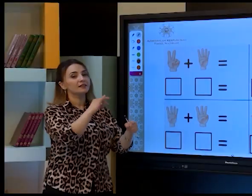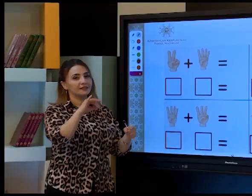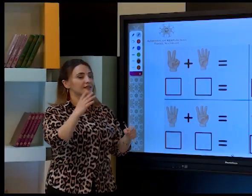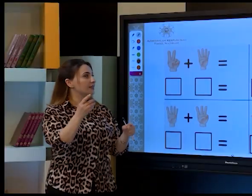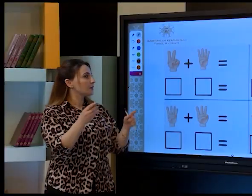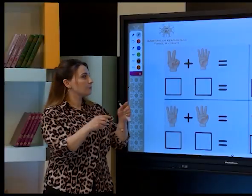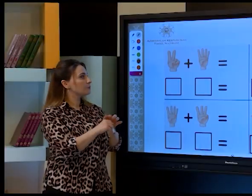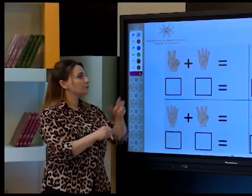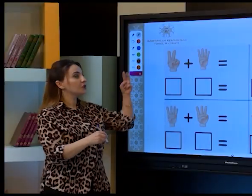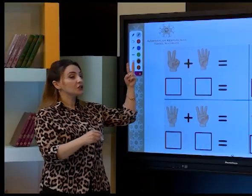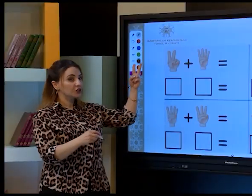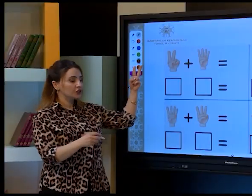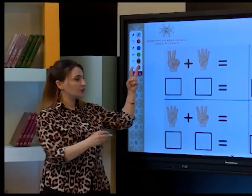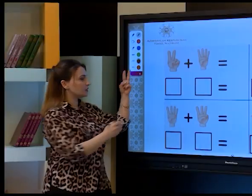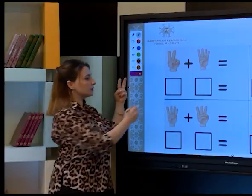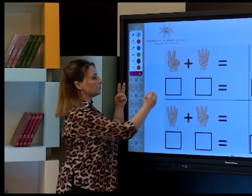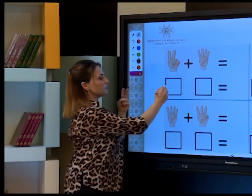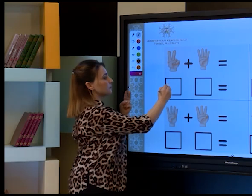Burada ise 2.